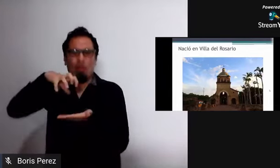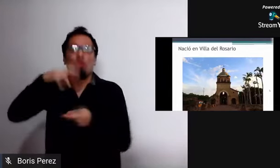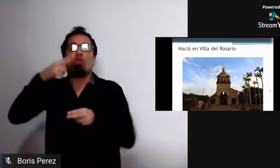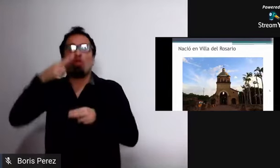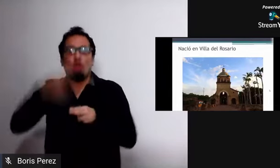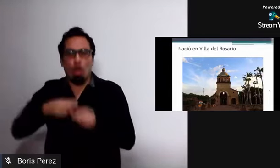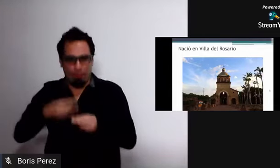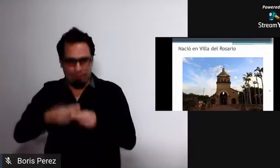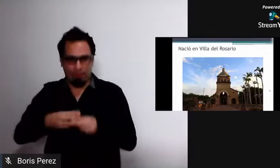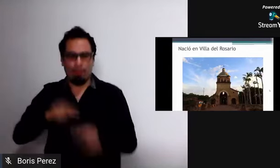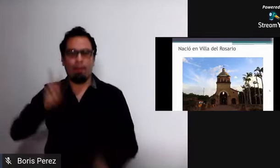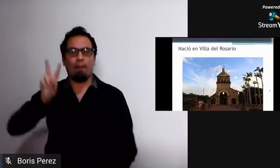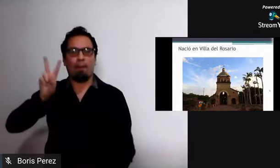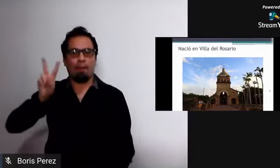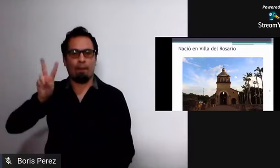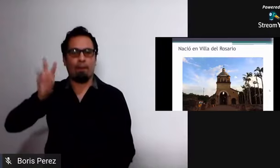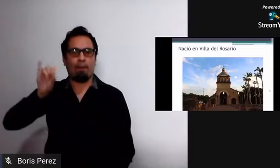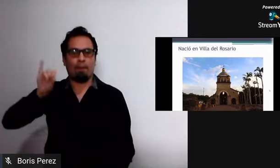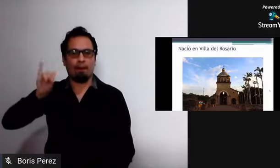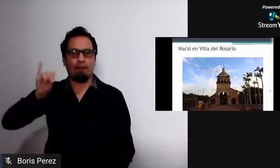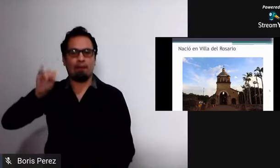llama Villa del Rosario.